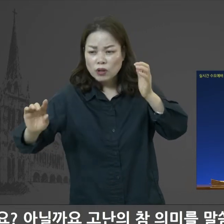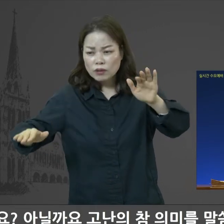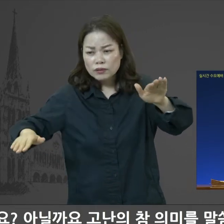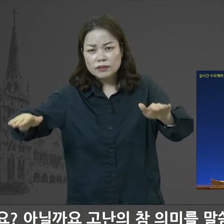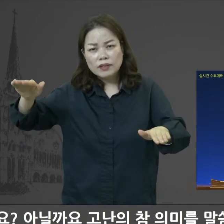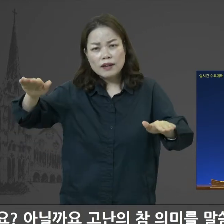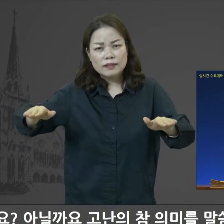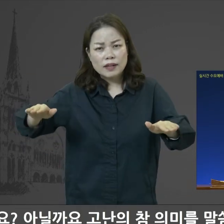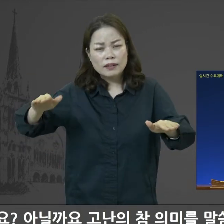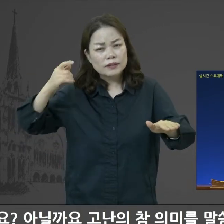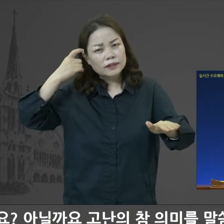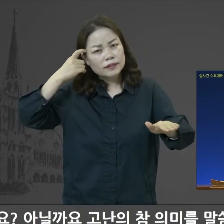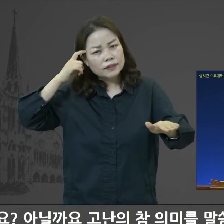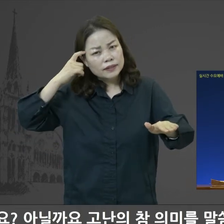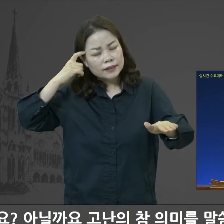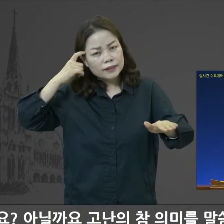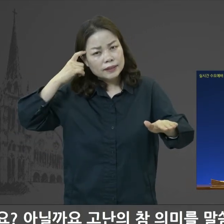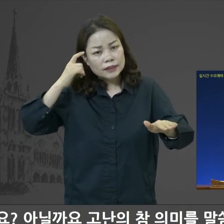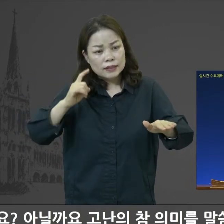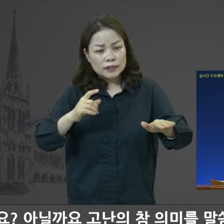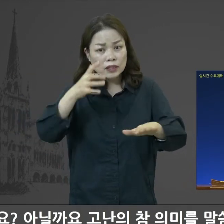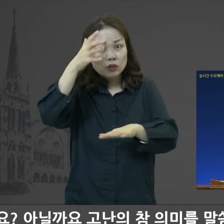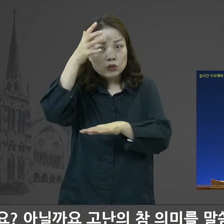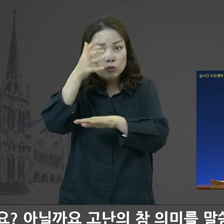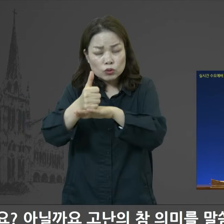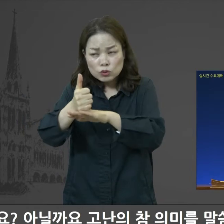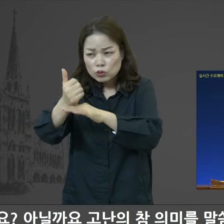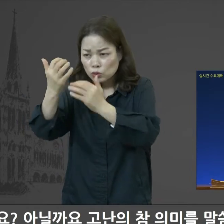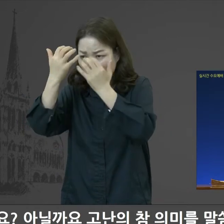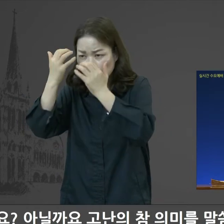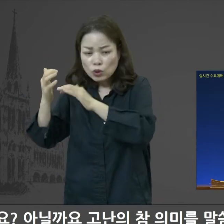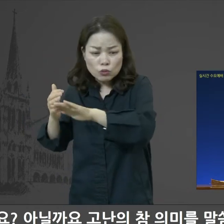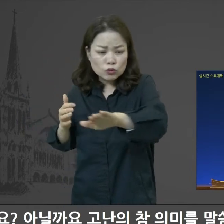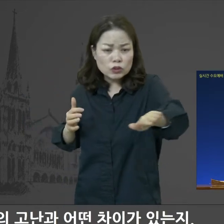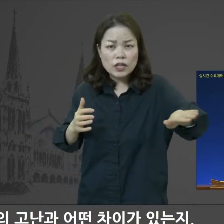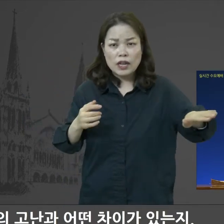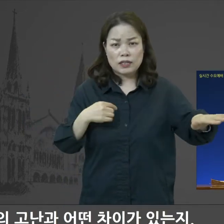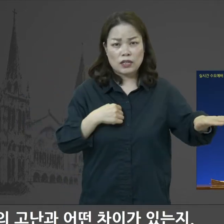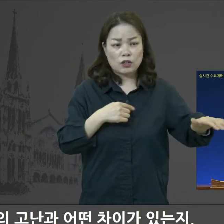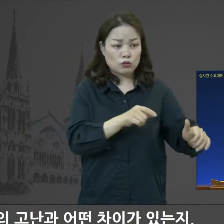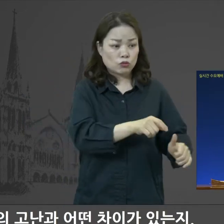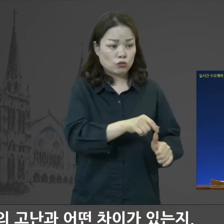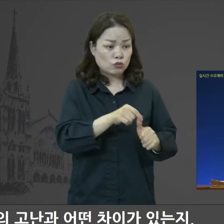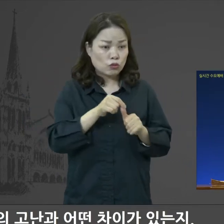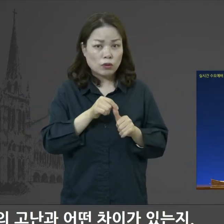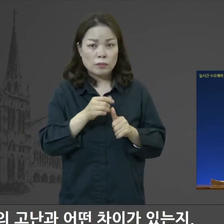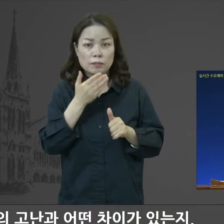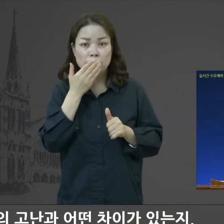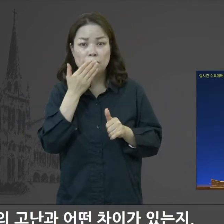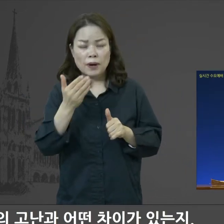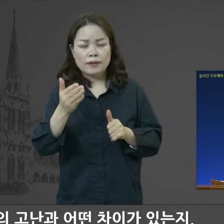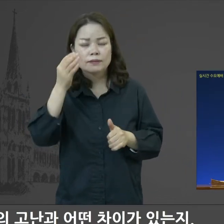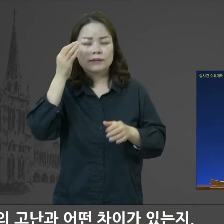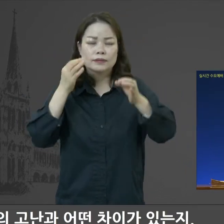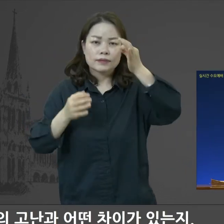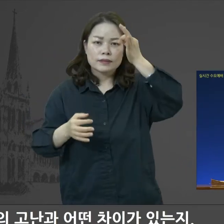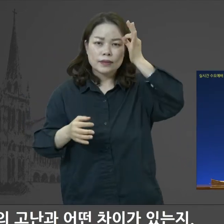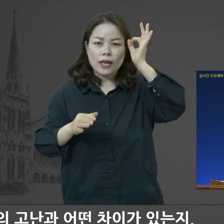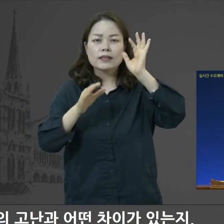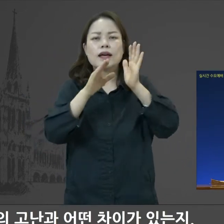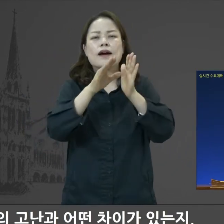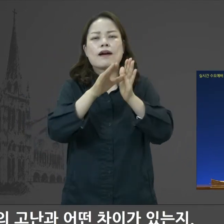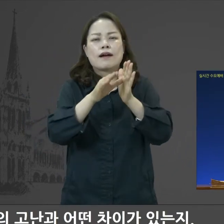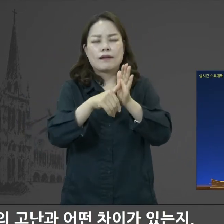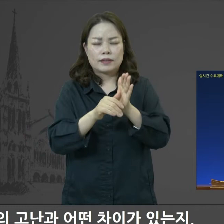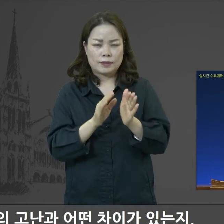차이가 있는지, 또 궁극적으로 그 고난이 나를 어떻게 구원하게 되었는지를 깨달을 때,